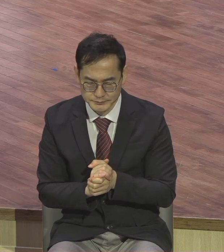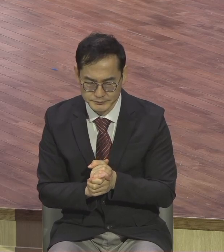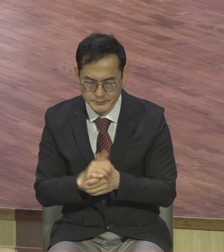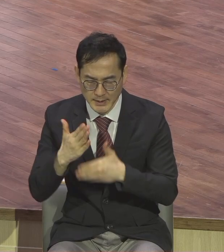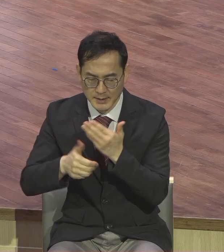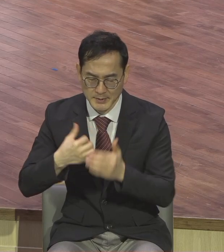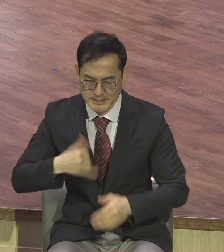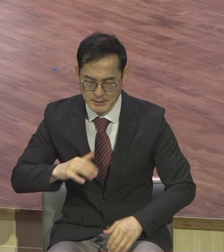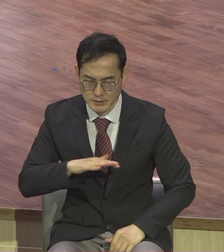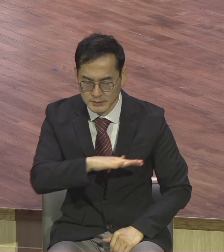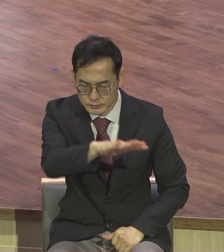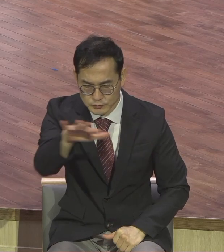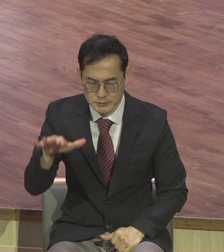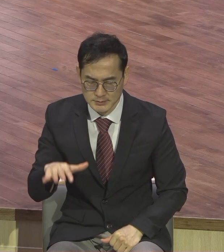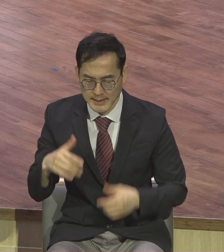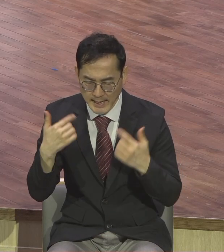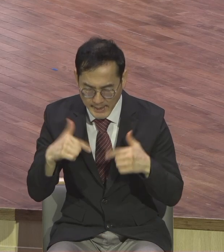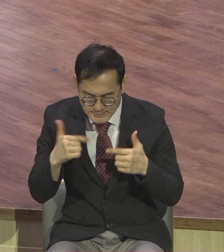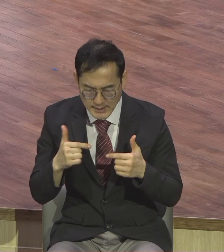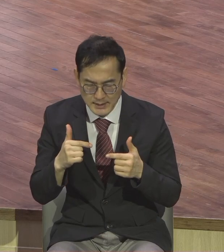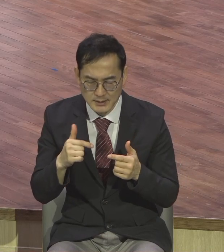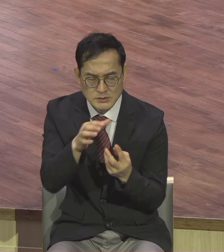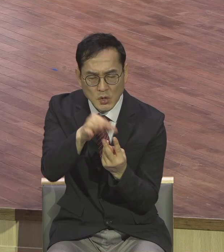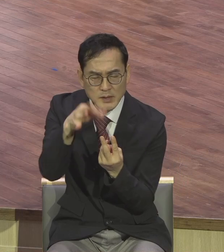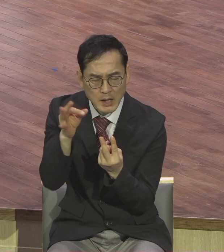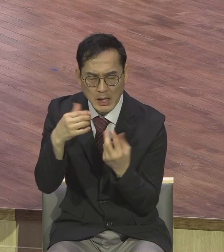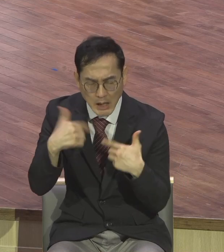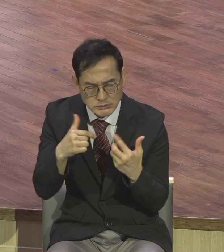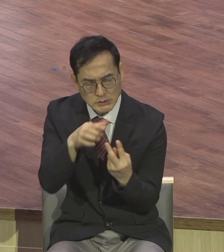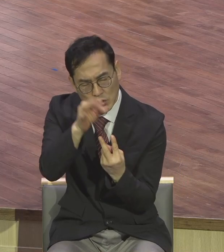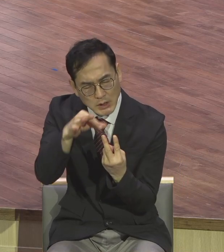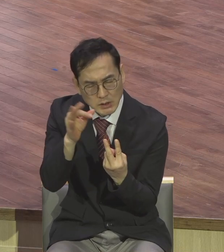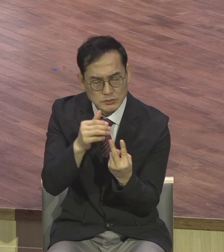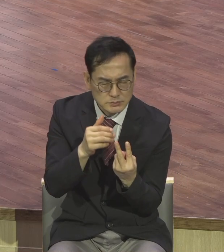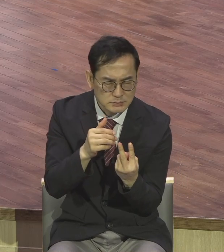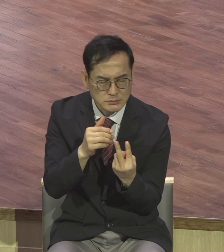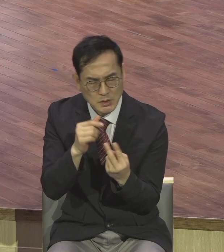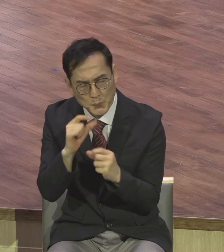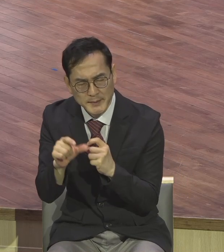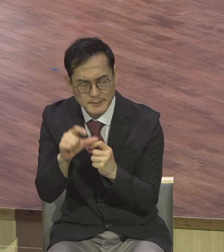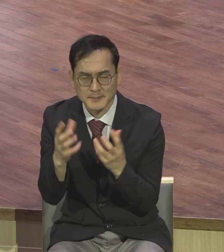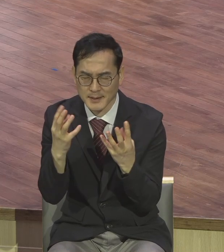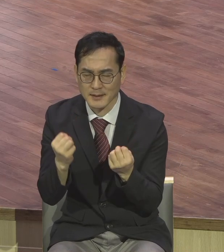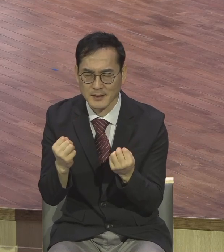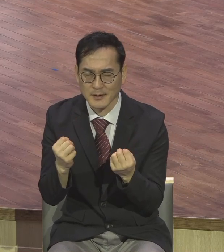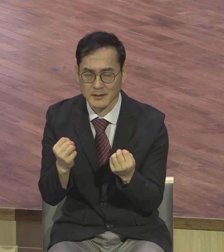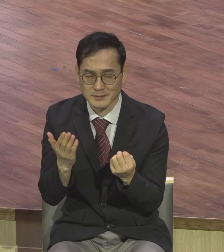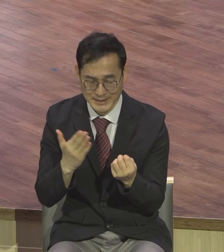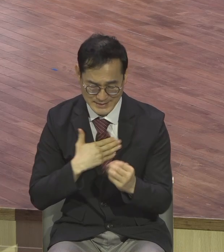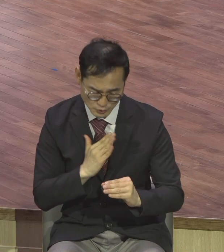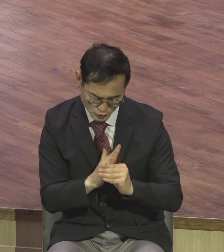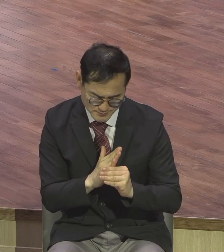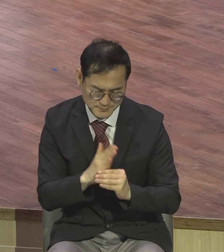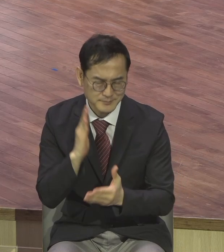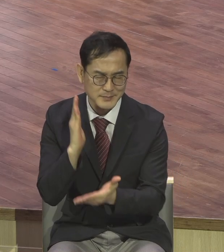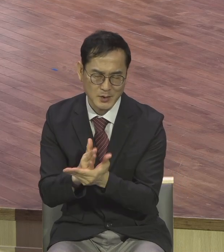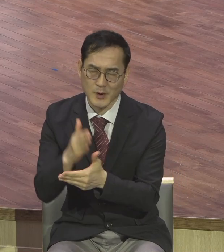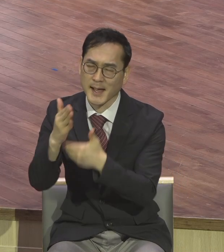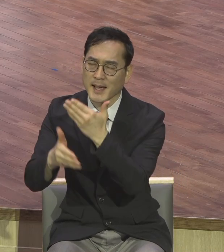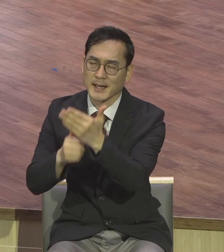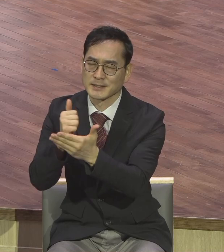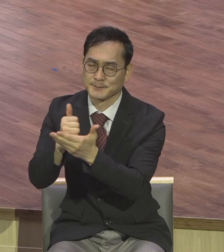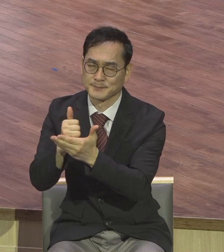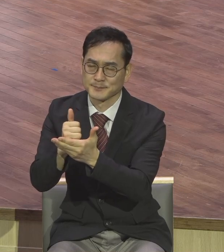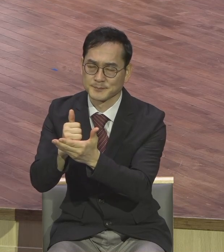매일매일 눈만 뜨면 해야 될 선택, 늘 내 중심이 아니라 내 유익이 아니라 하나님 교회 중심,